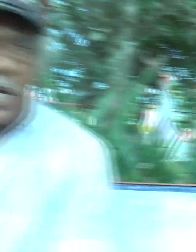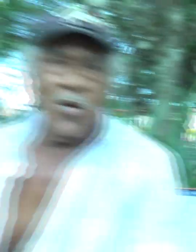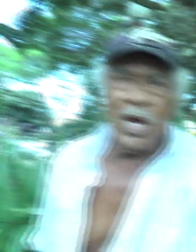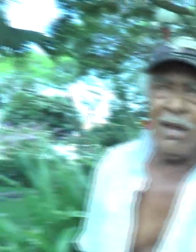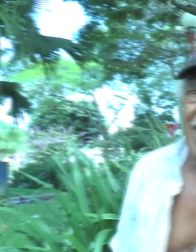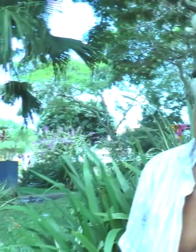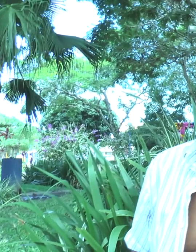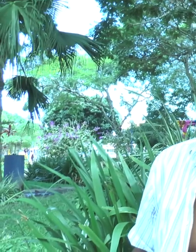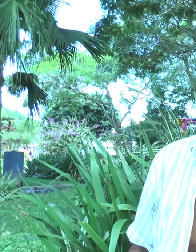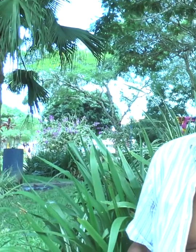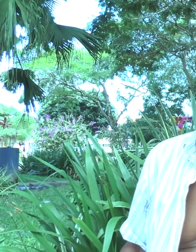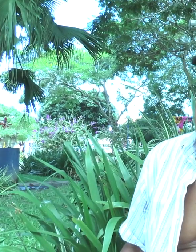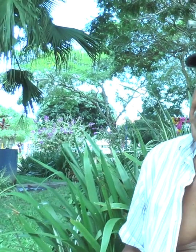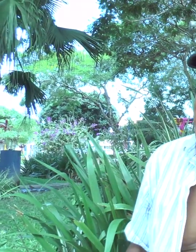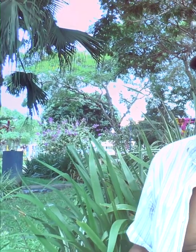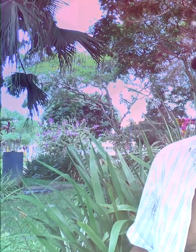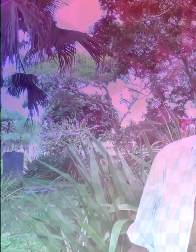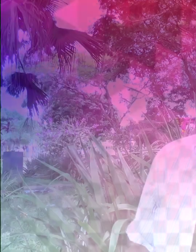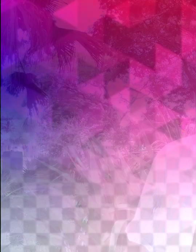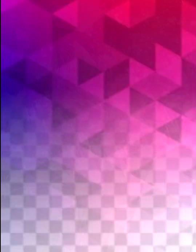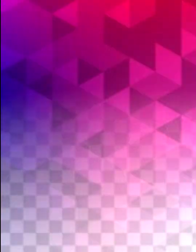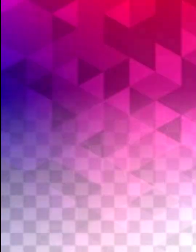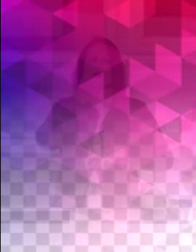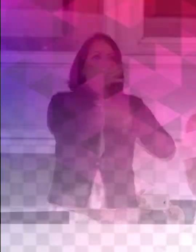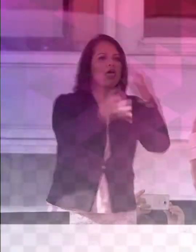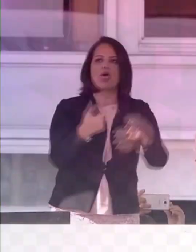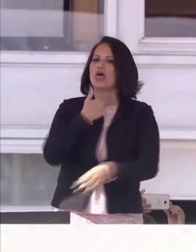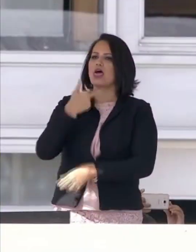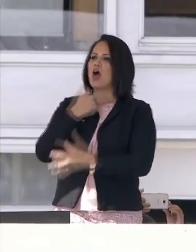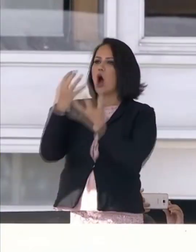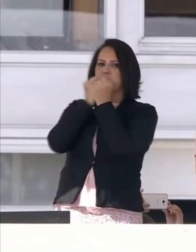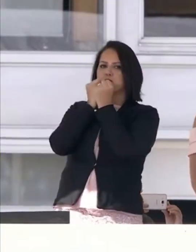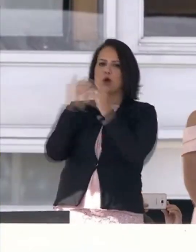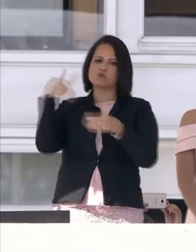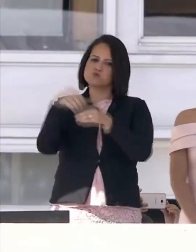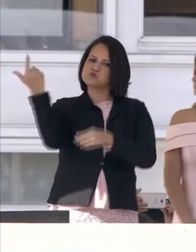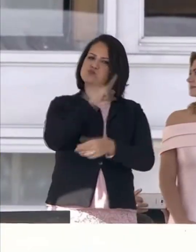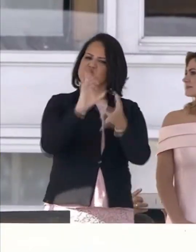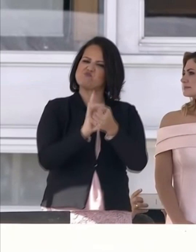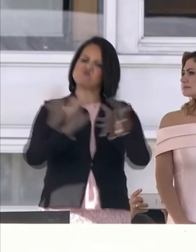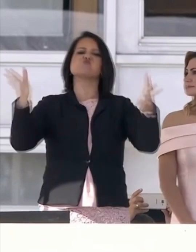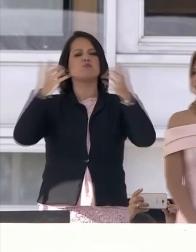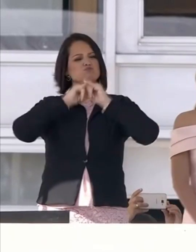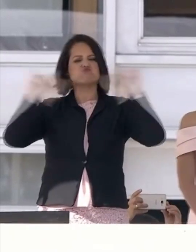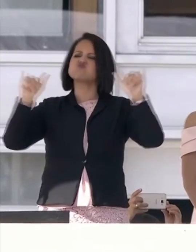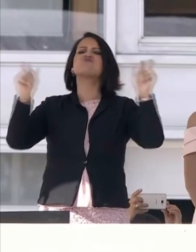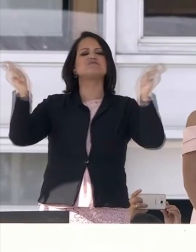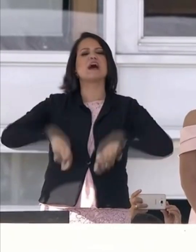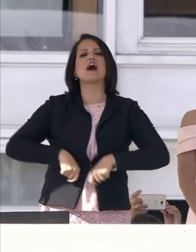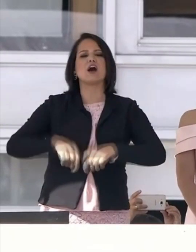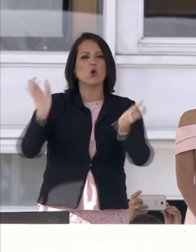prometeu de melhorar, né? Vamos esperar o que ele vai fazer. É, a voz das ruas e das urnas foi muito